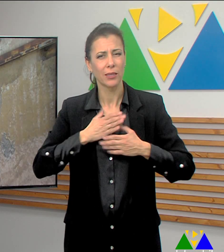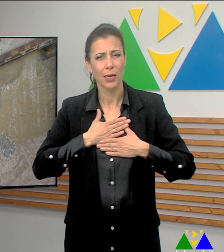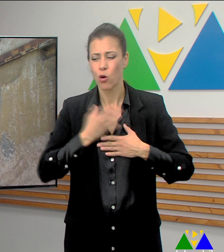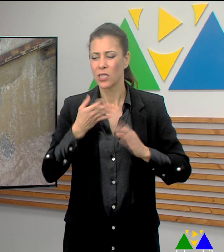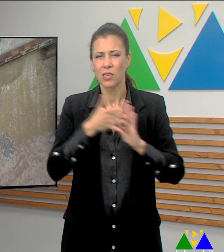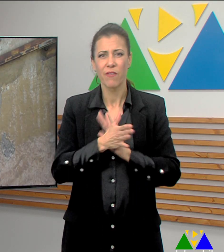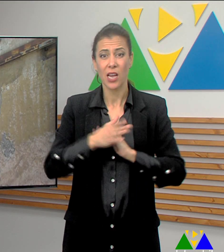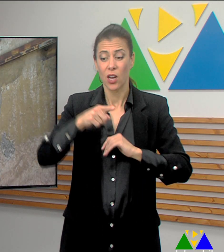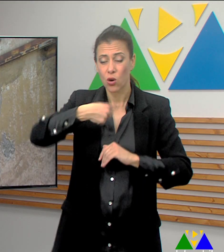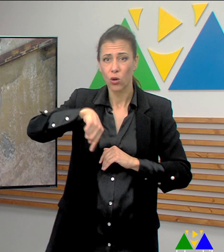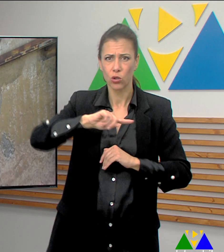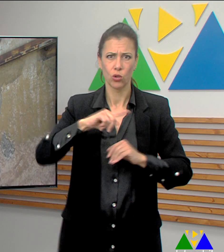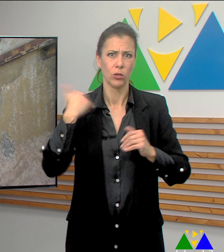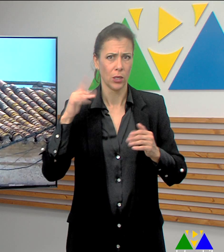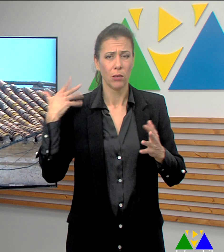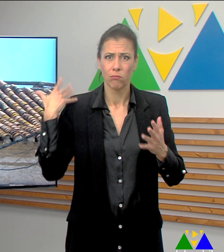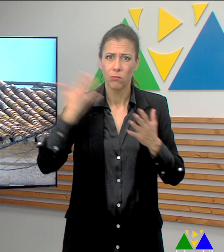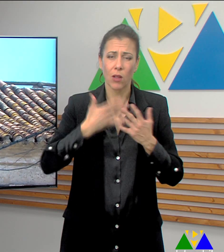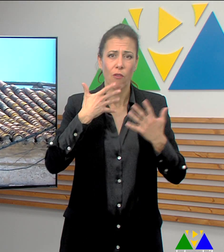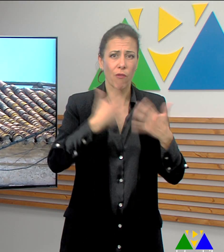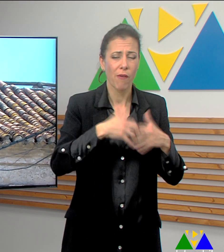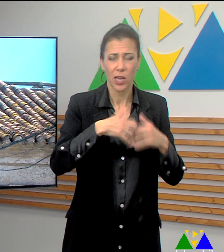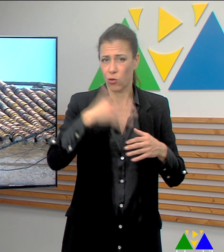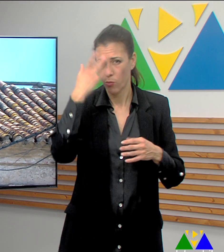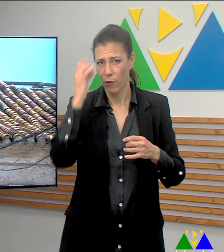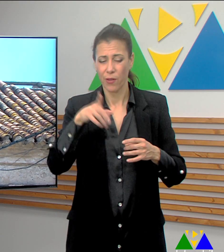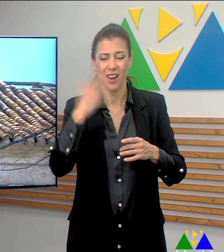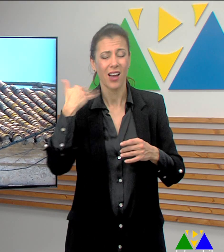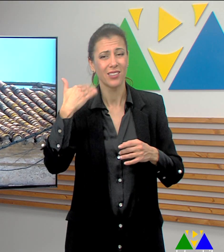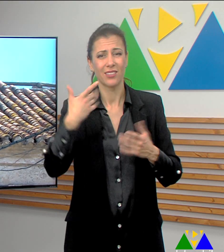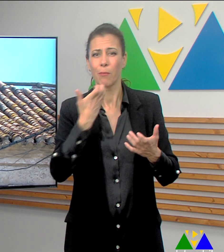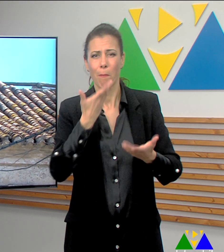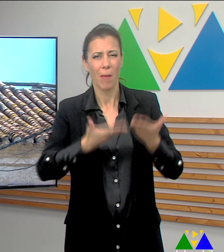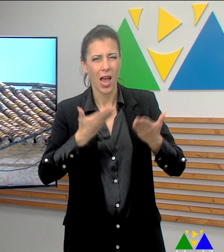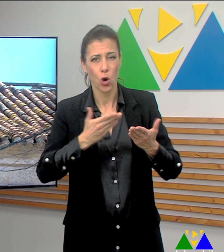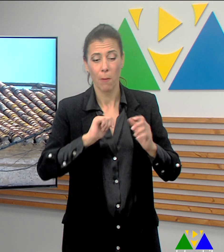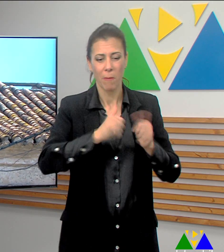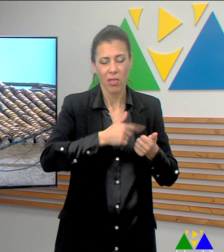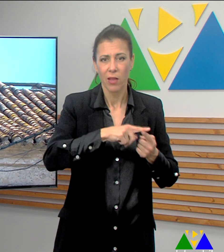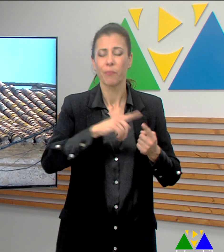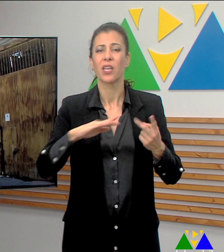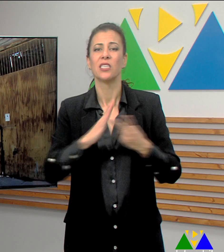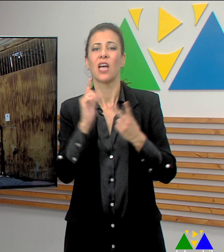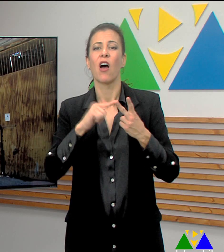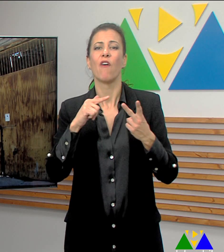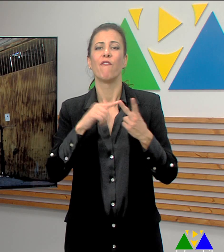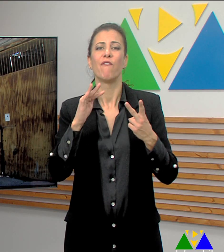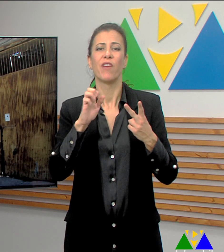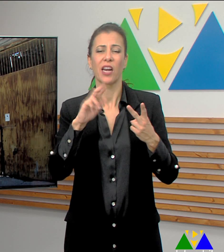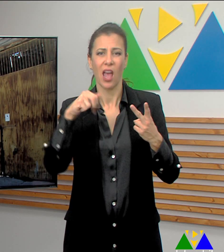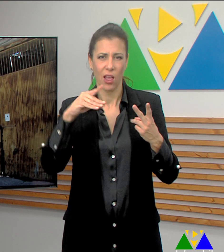Y venimos precisamente de un largo recorrido, de la fabriquilla, que por fin se puso en valor, San Fernando, desaparecida